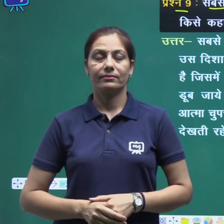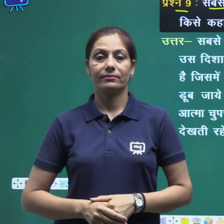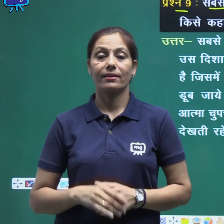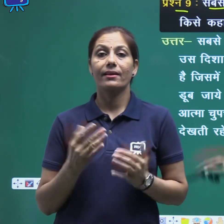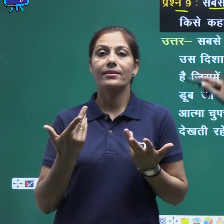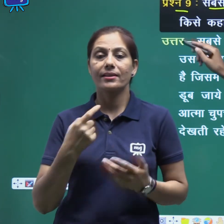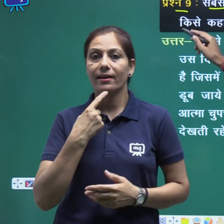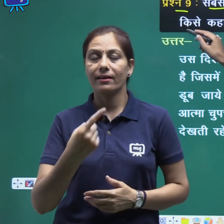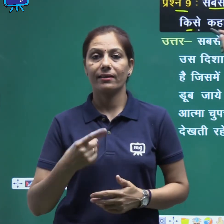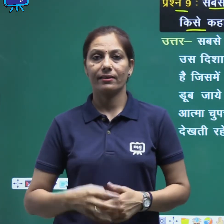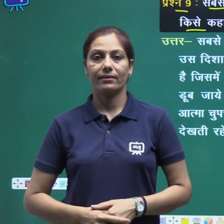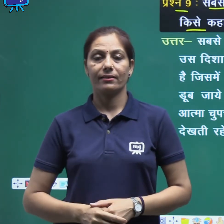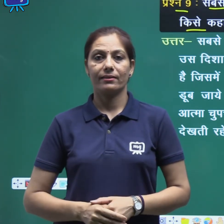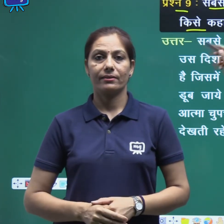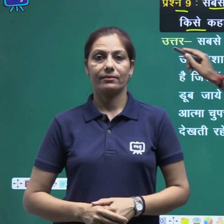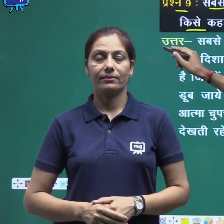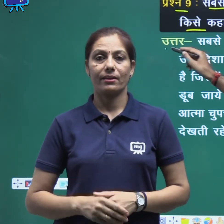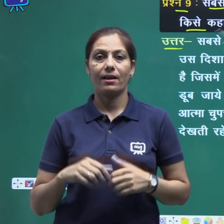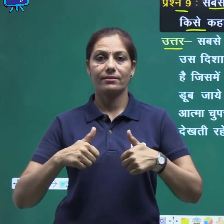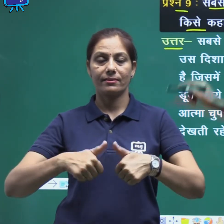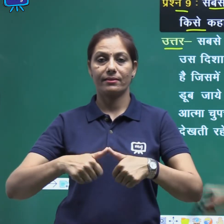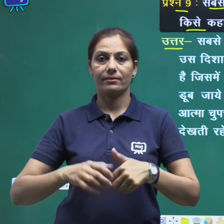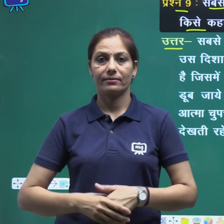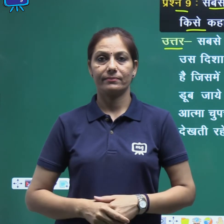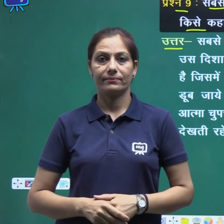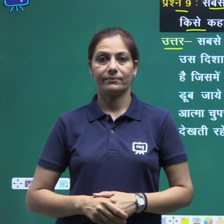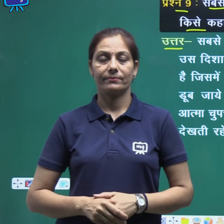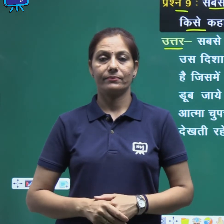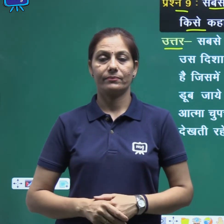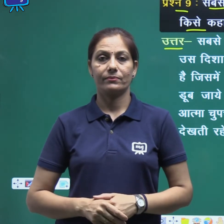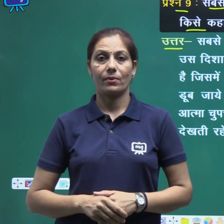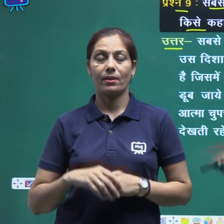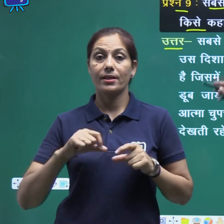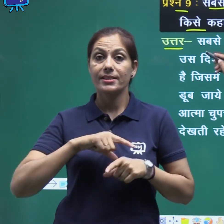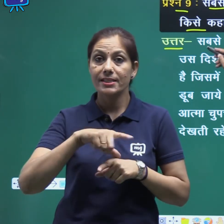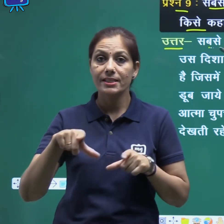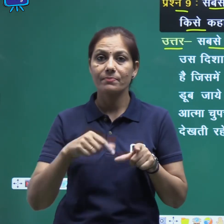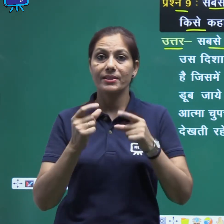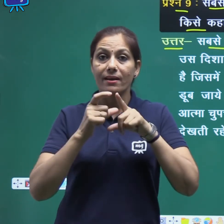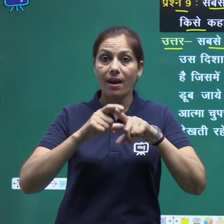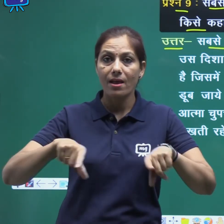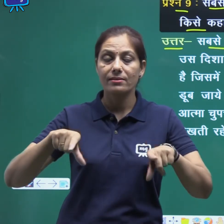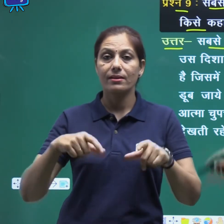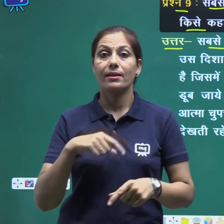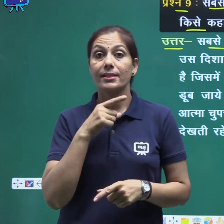किसे कहा गया है? उत्तर है सबसे खतरनाक दिशा